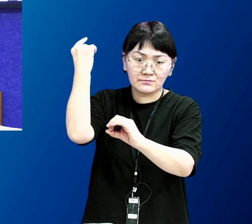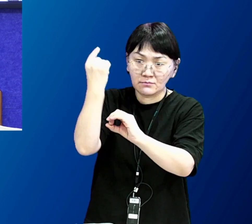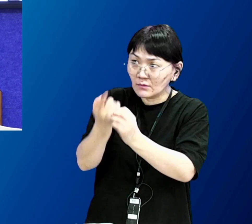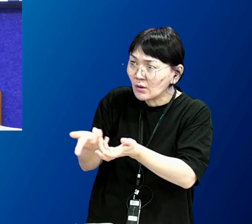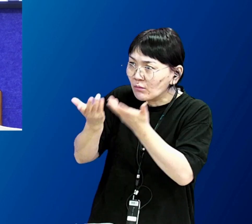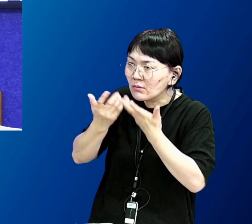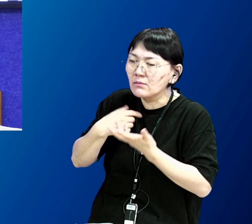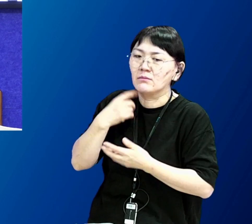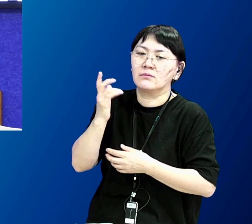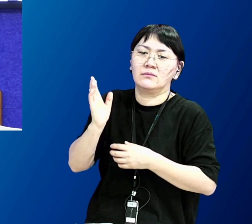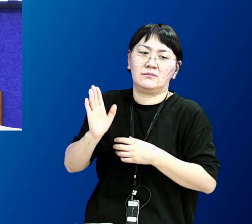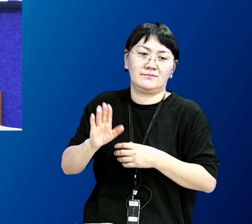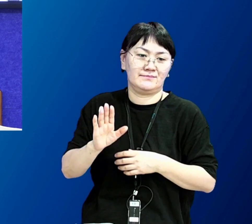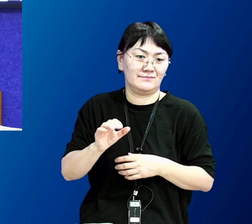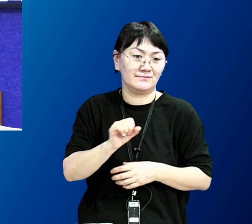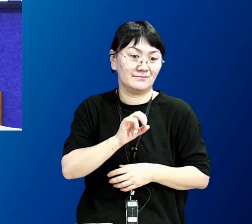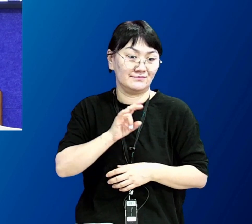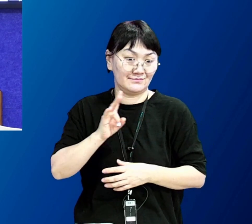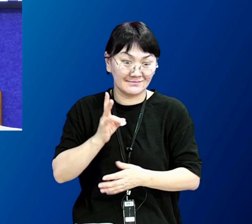юм байна.